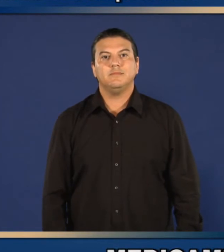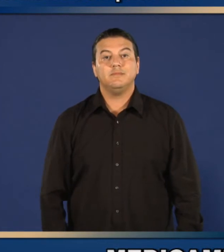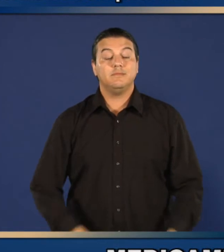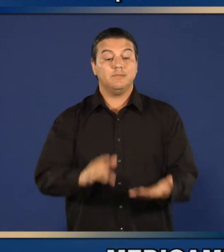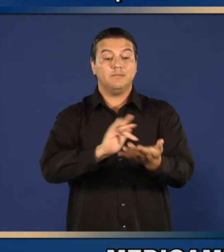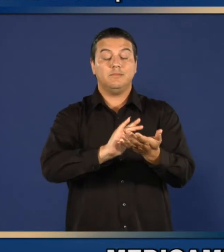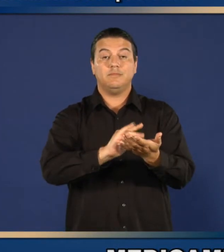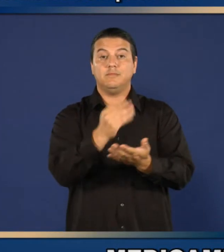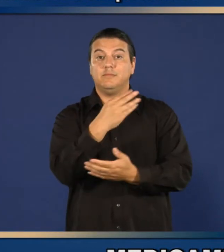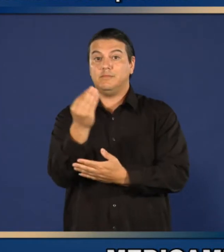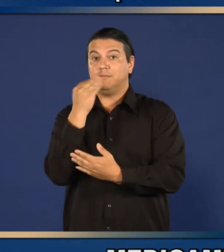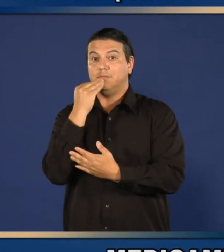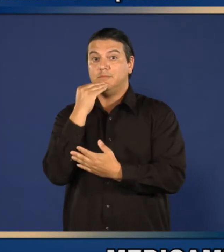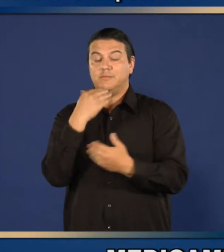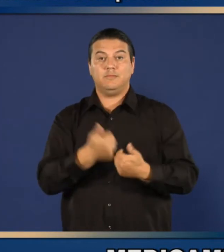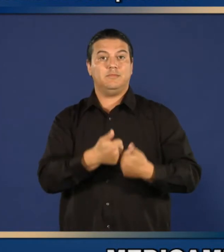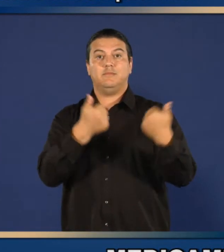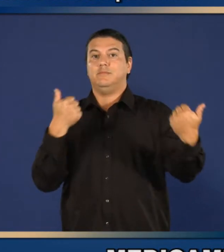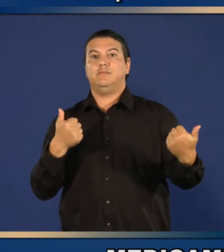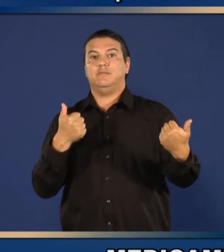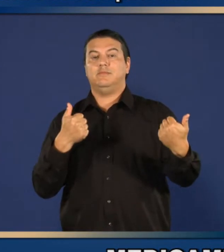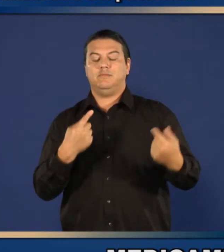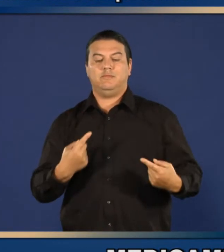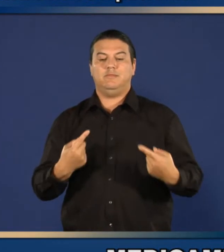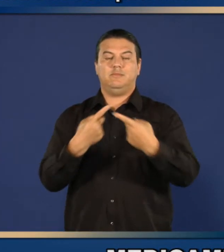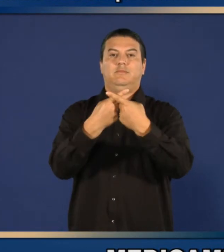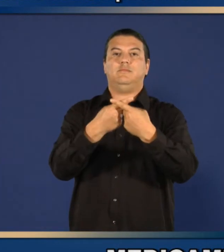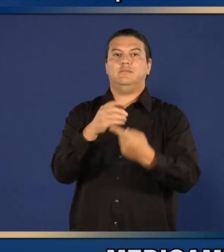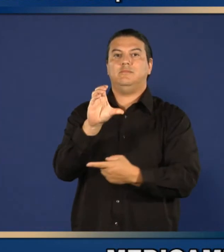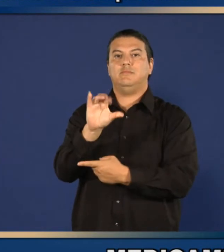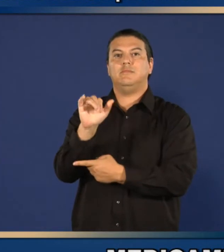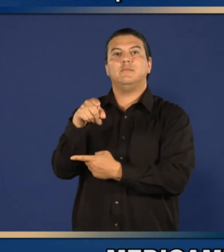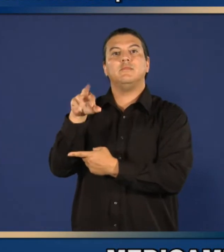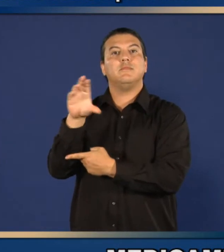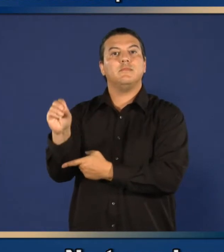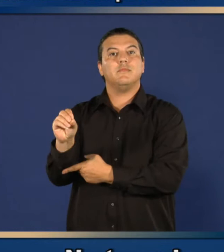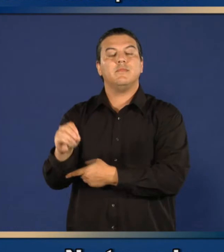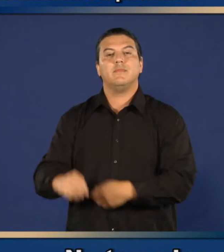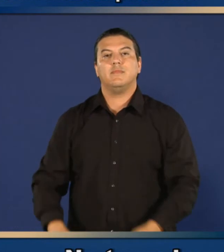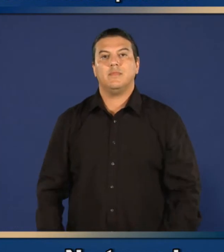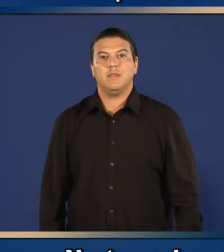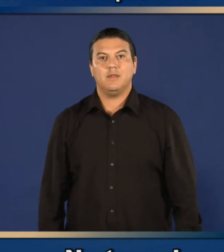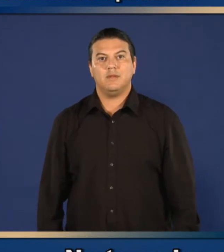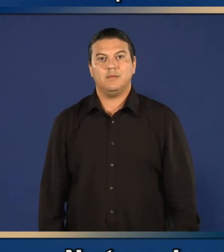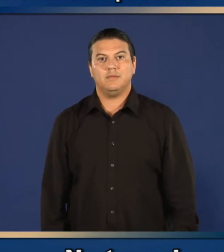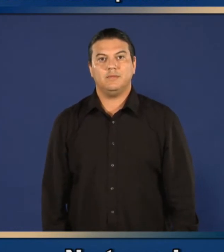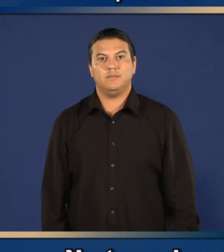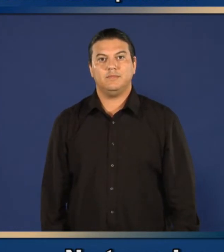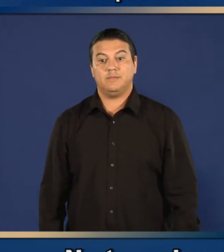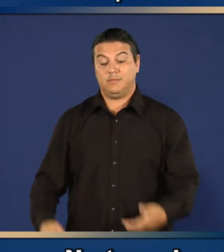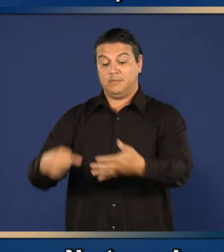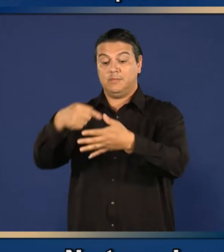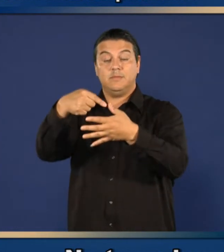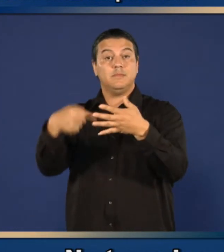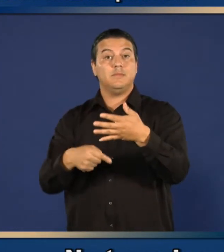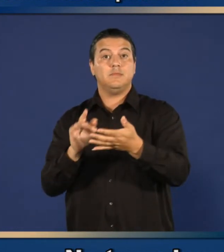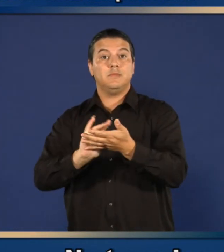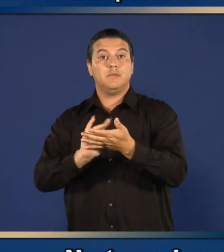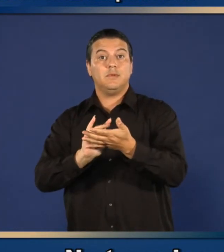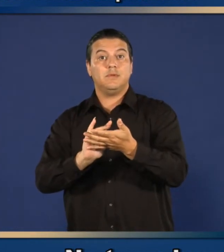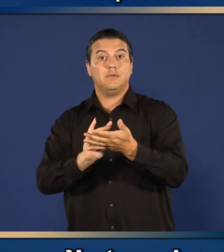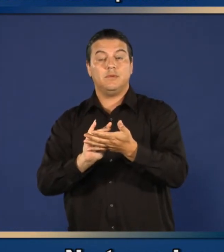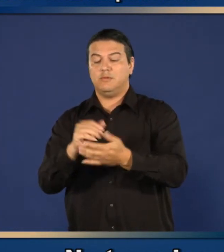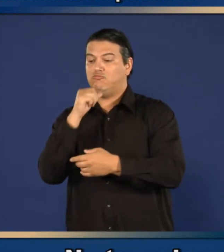y medicamentos y alimentos que se deben evitar no tome los siguientes medicamentos